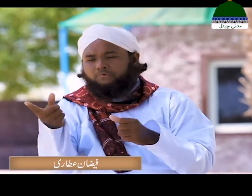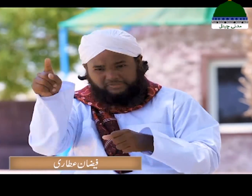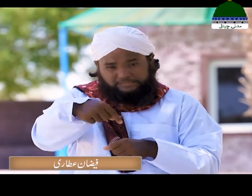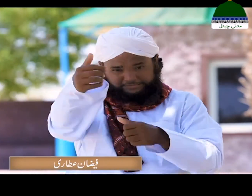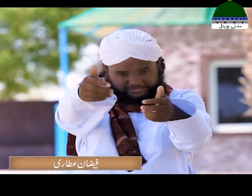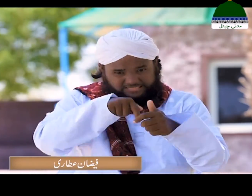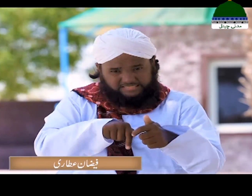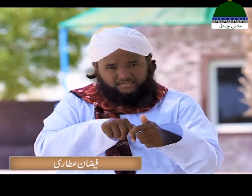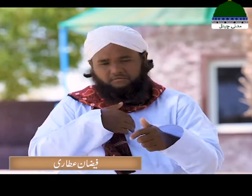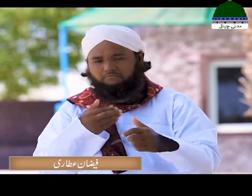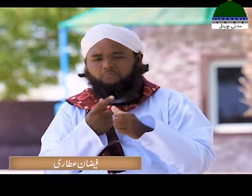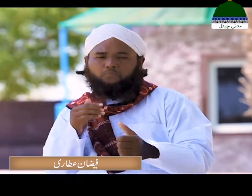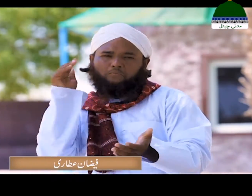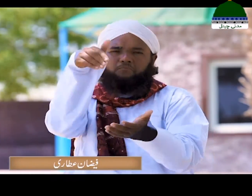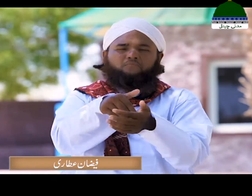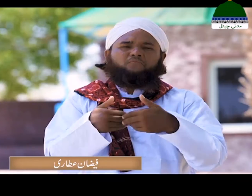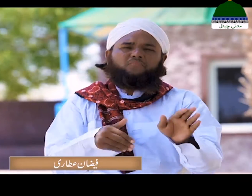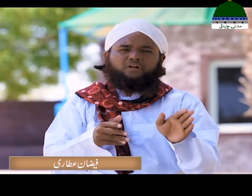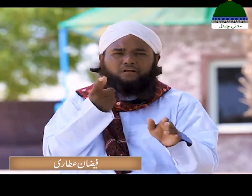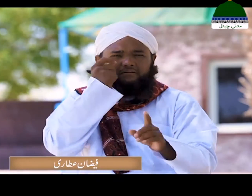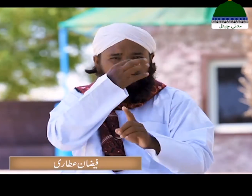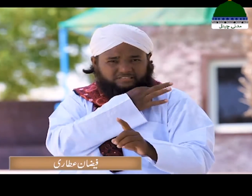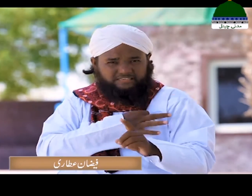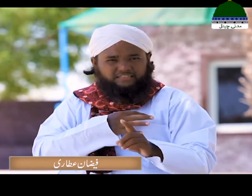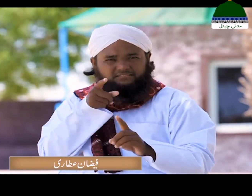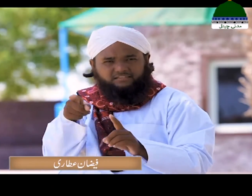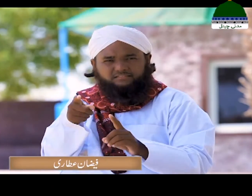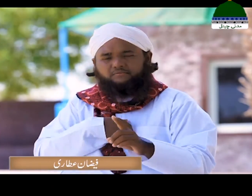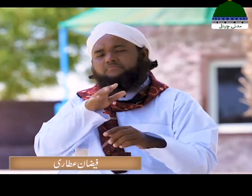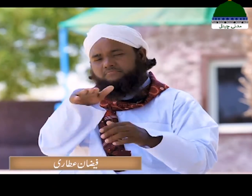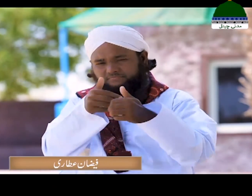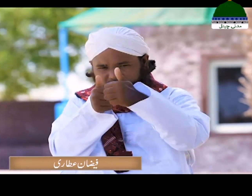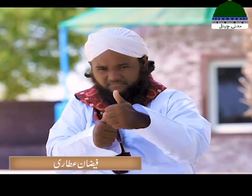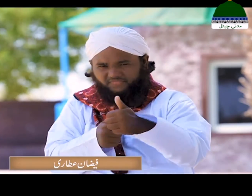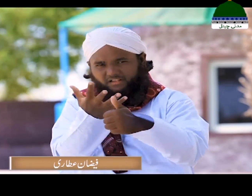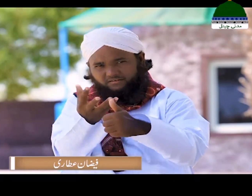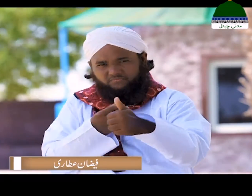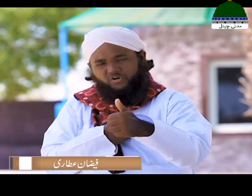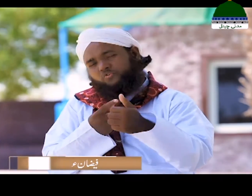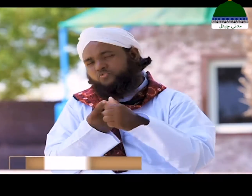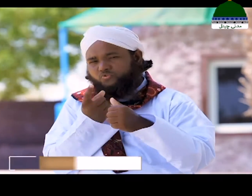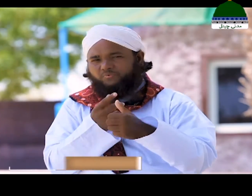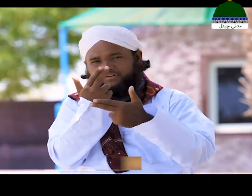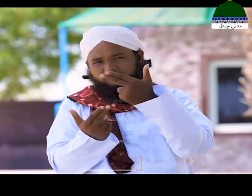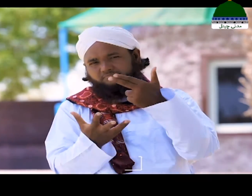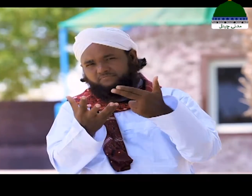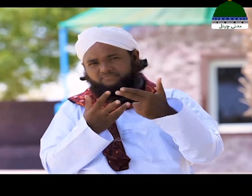اس میں جا گرتا ہے۔ اے نیک شخص، میرے سامنے بیٹھ اور اپنی اسی بات کو دہرا۔ چنانچہ وہ